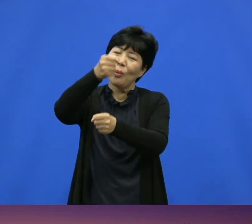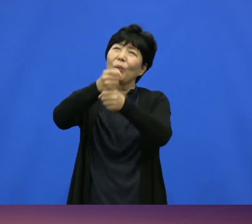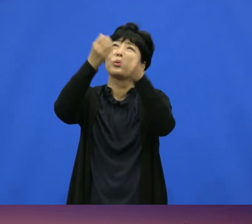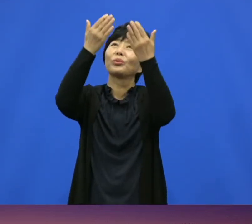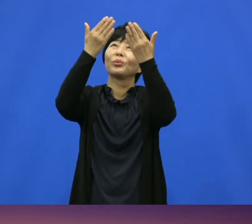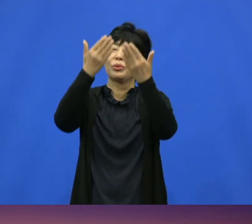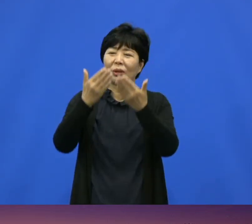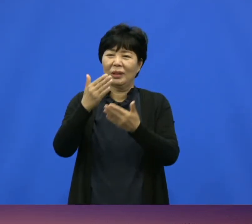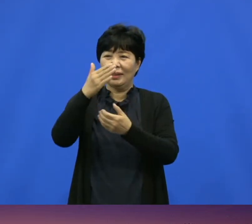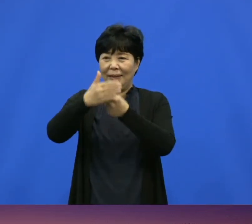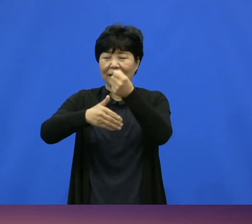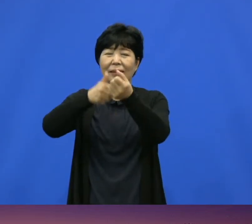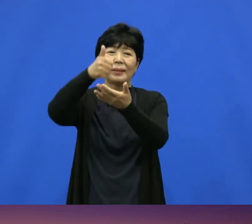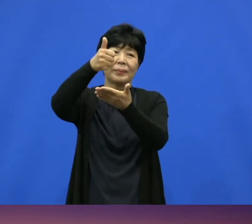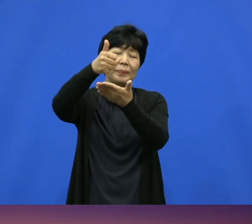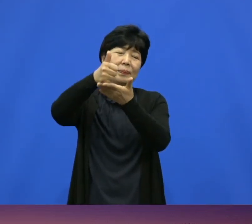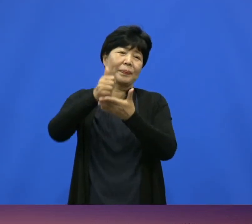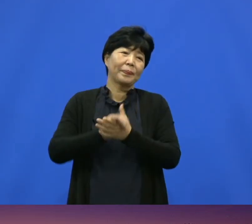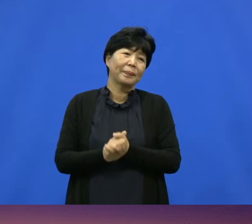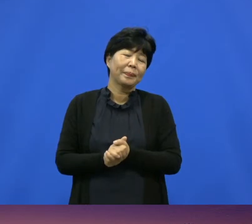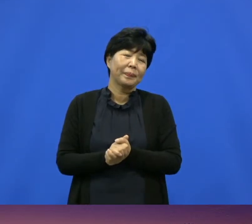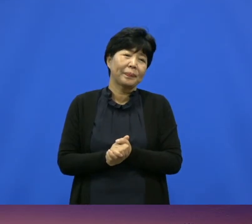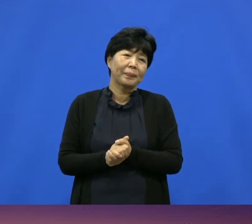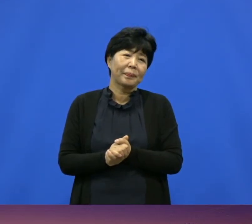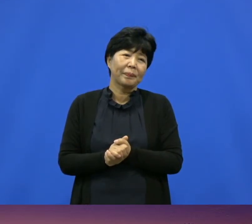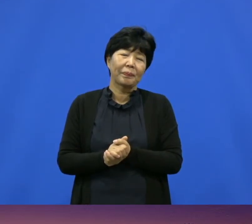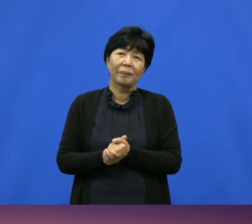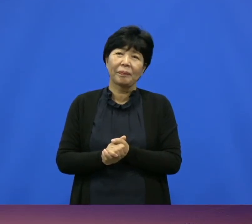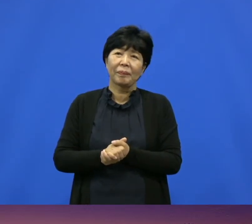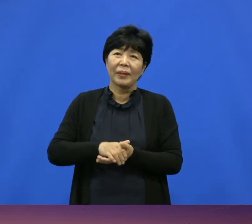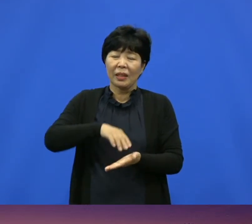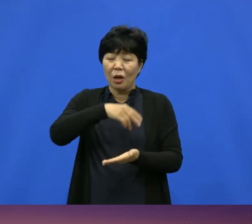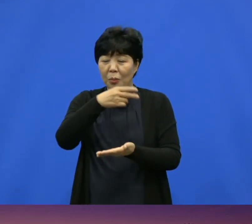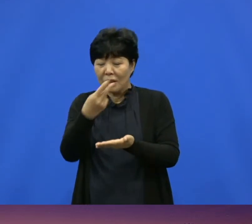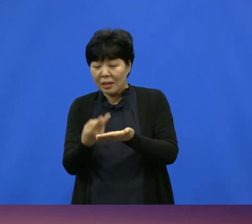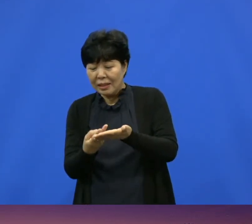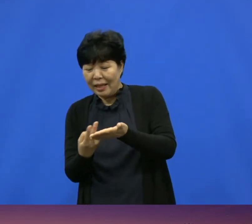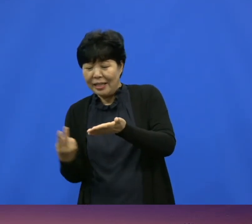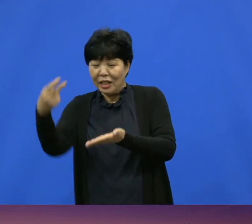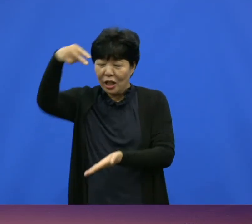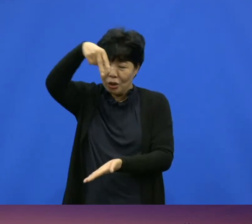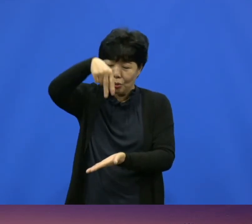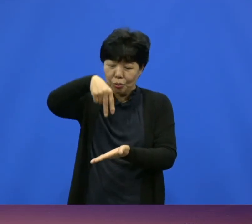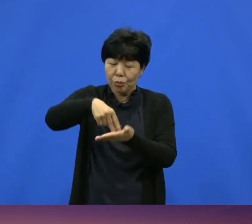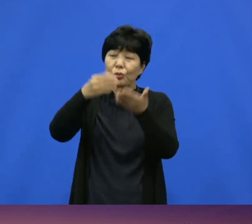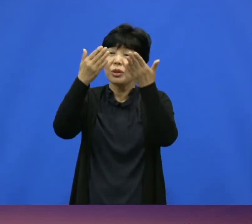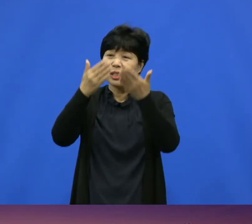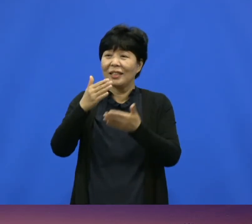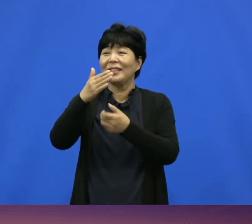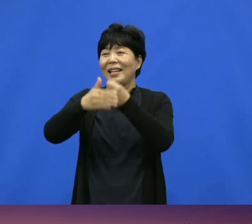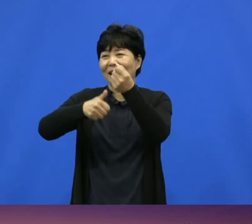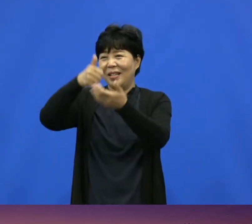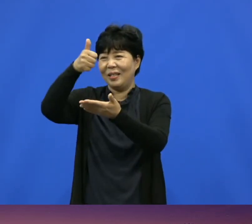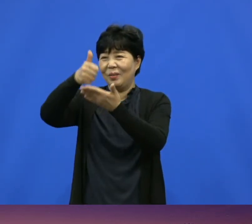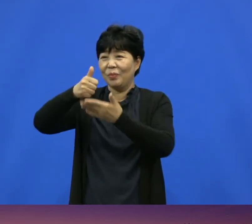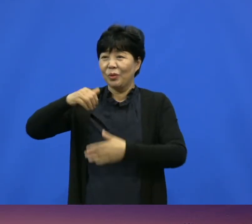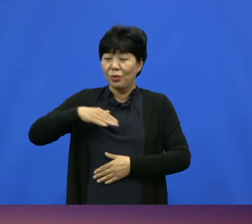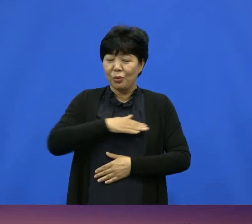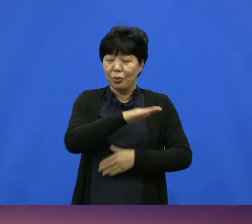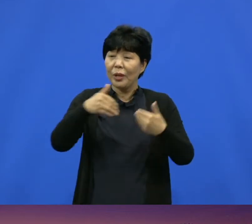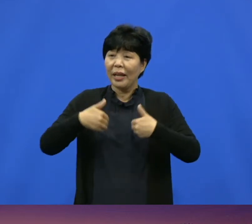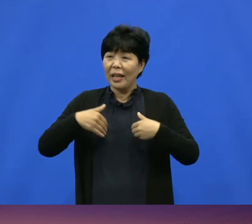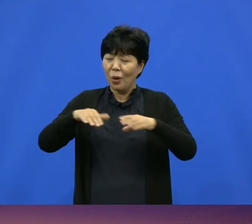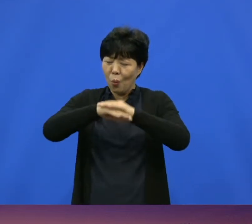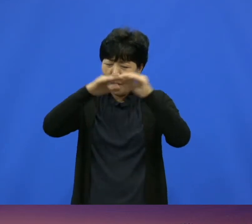하나님은 회복시켜 주시는 하나님이에요. 일으켜 주시는 하나님, 그분은 우리를 완전하게 회복시켜 주시는